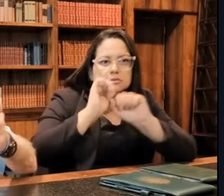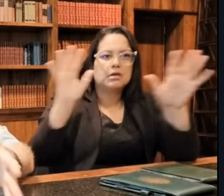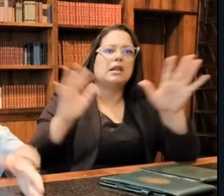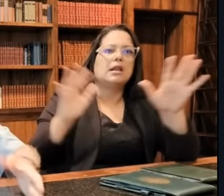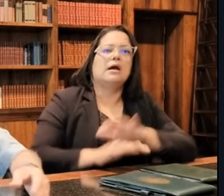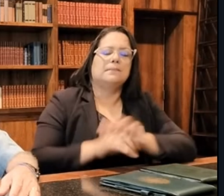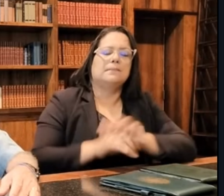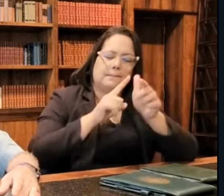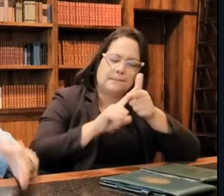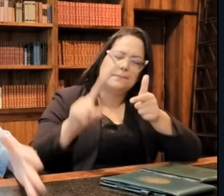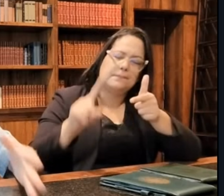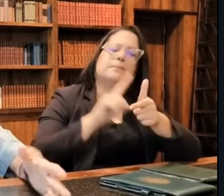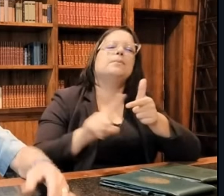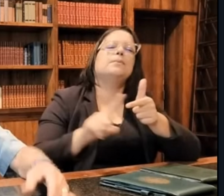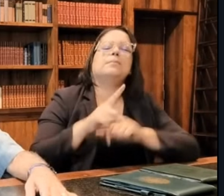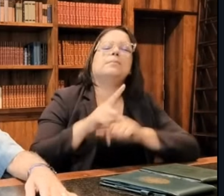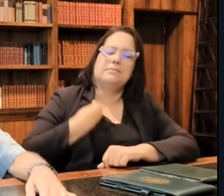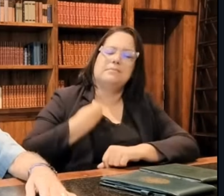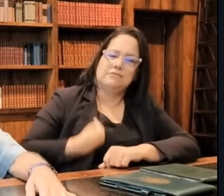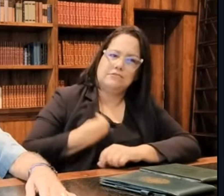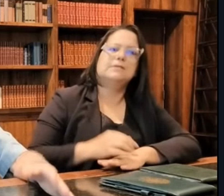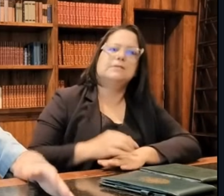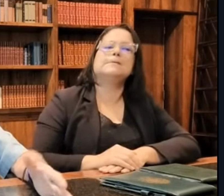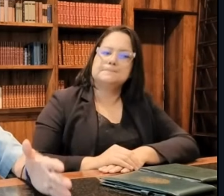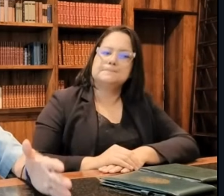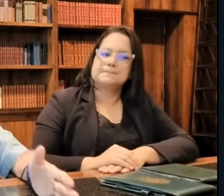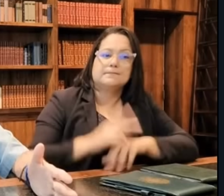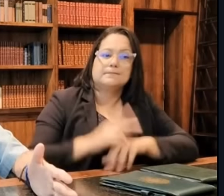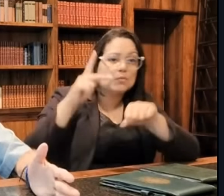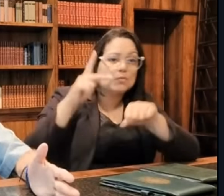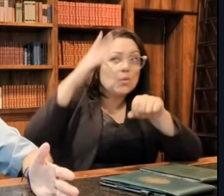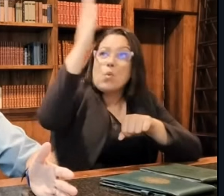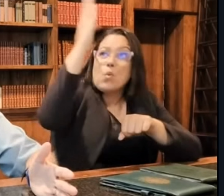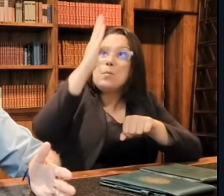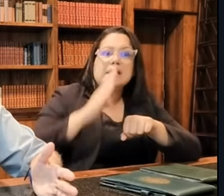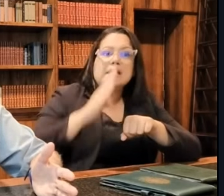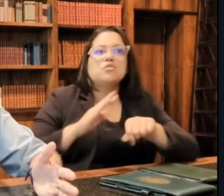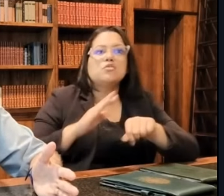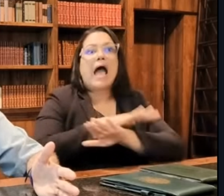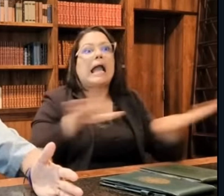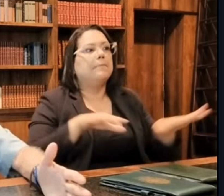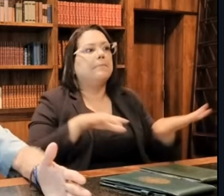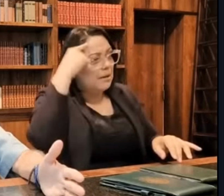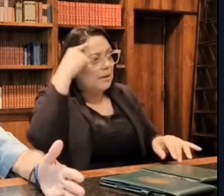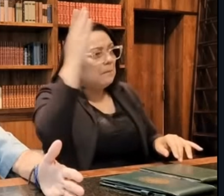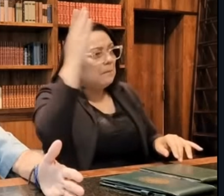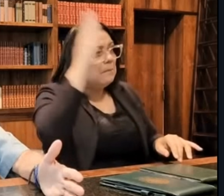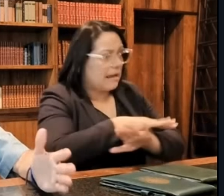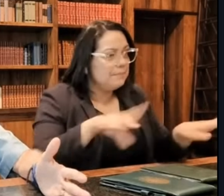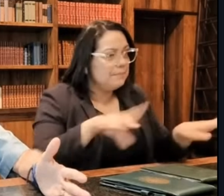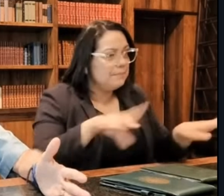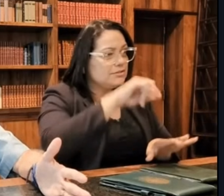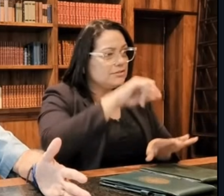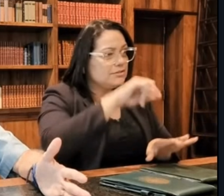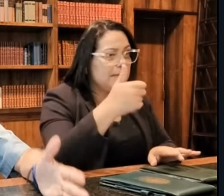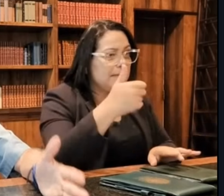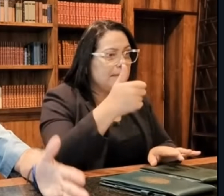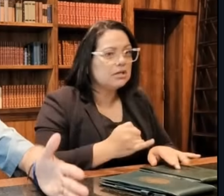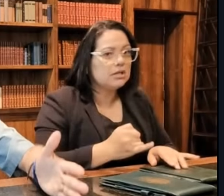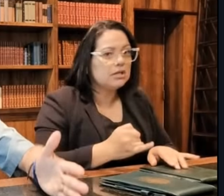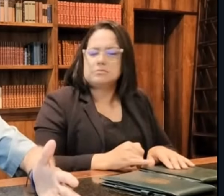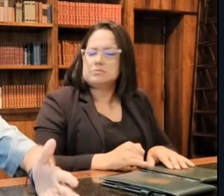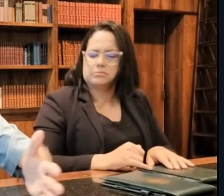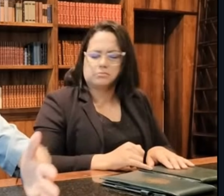dos problemas que nós estamos vivendo. O Brasil não vai se acabar dia 1º de janeiro. Não vai se